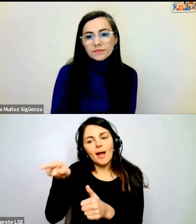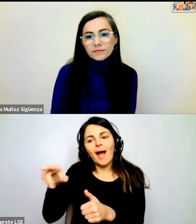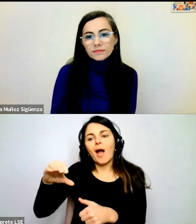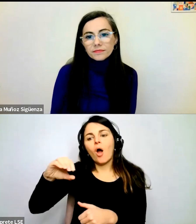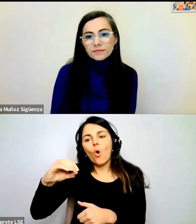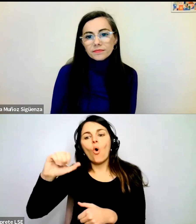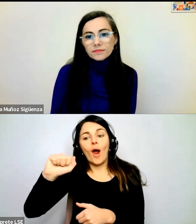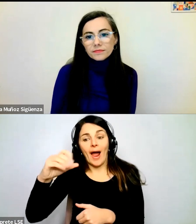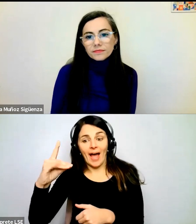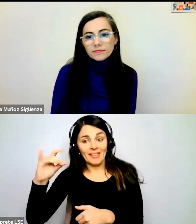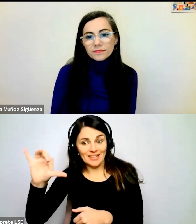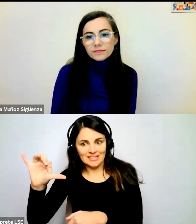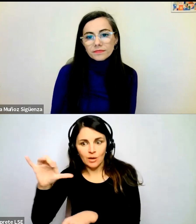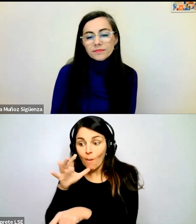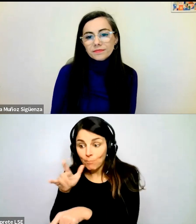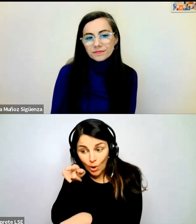todas las